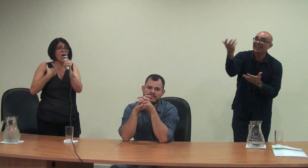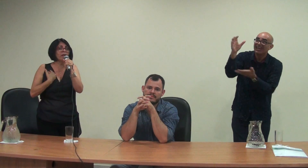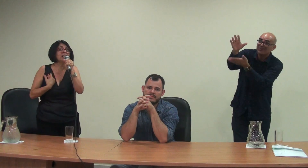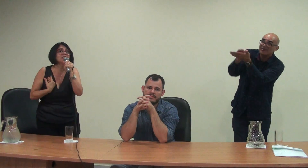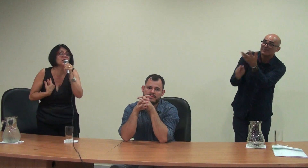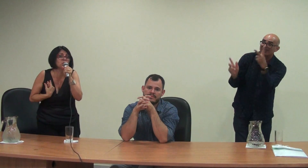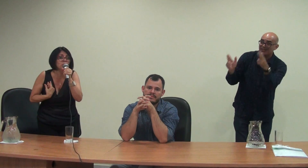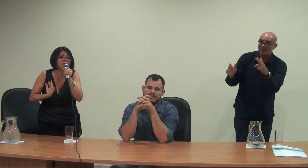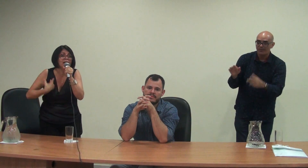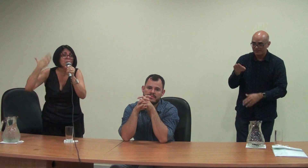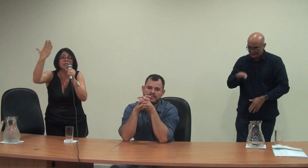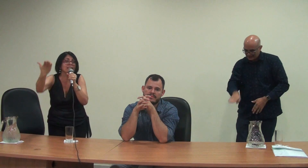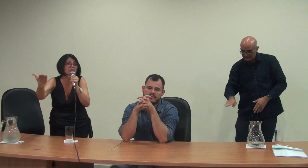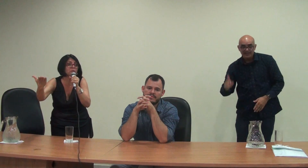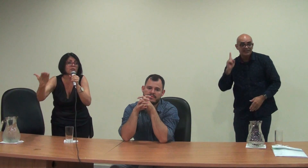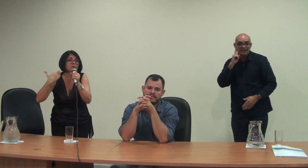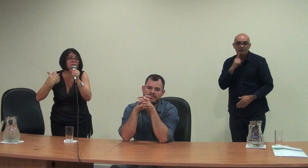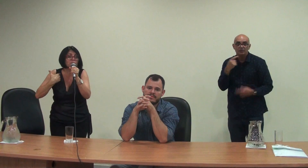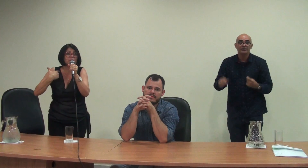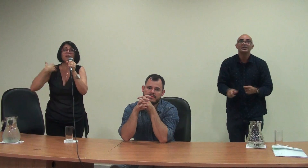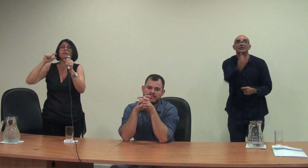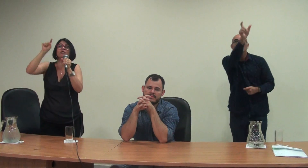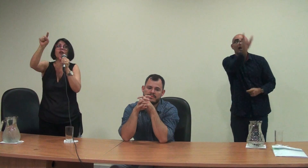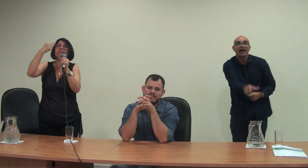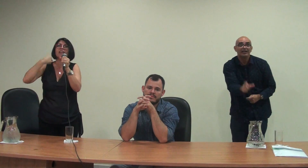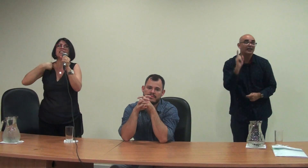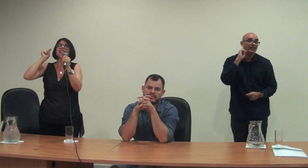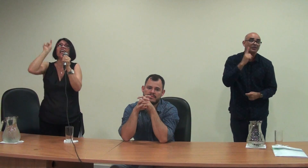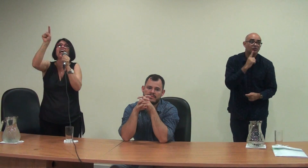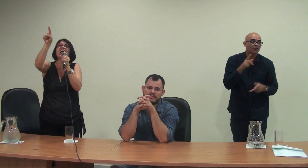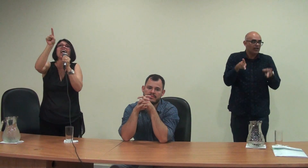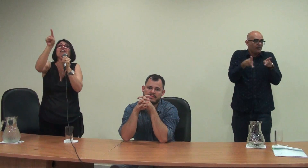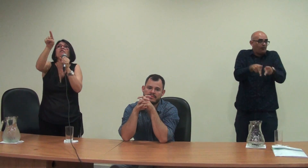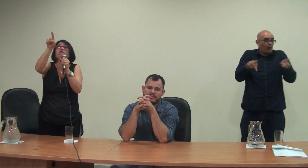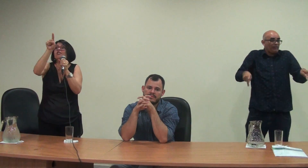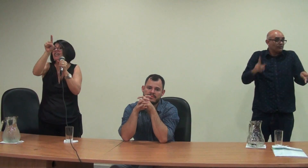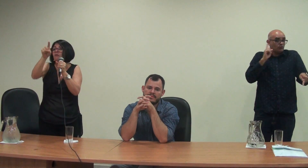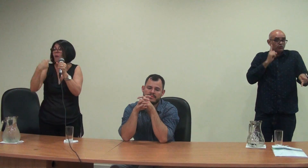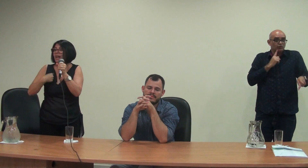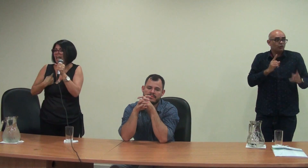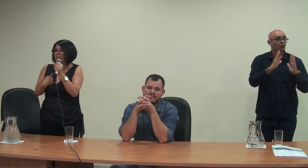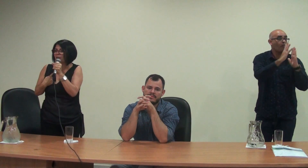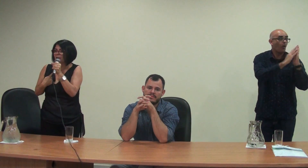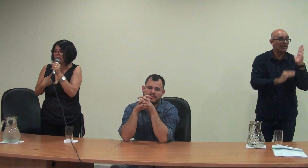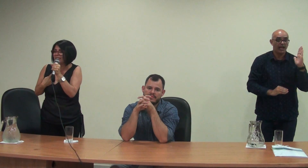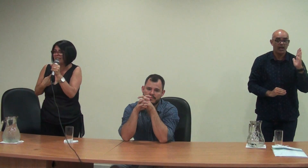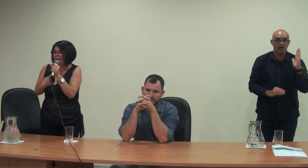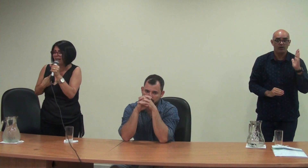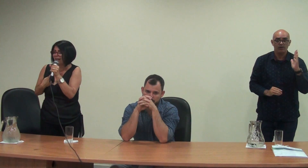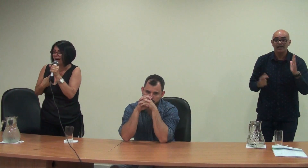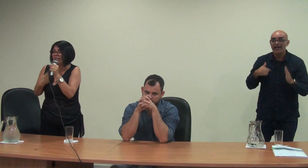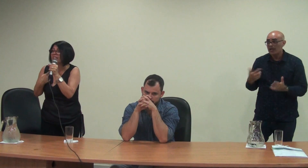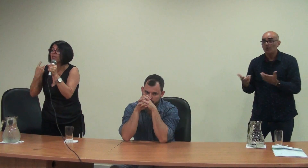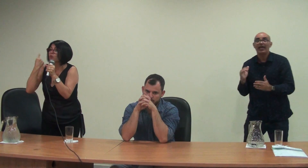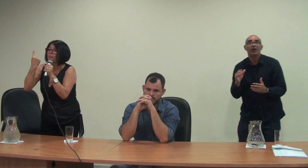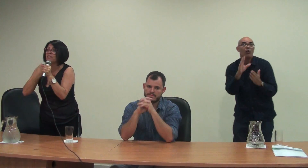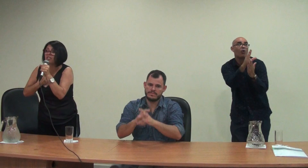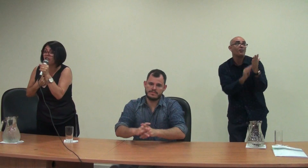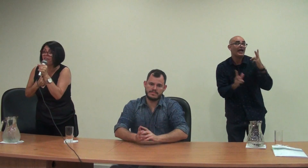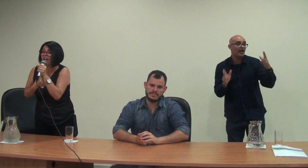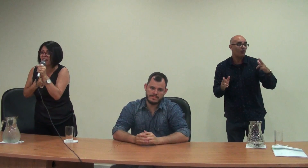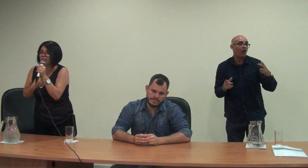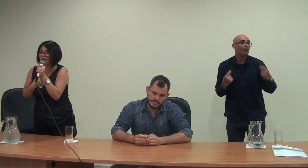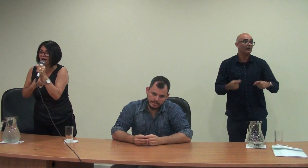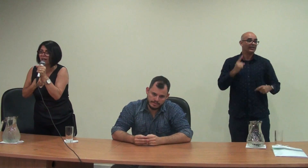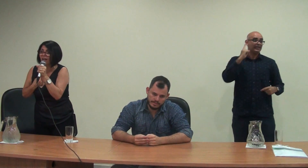quero ser igual. Uma criança surda precisa do professor surdo. Ela precisa olhar e falar assim, vou ser igual a ele quando eu crescer. A criança surda precisa